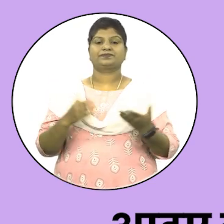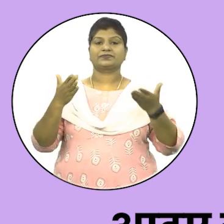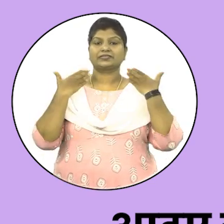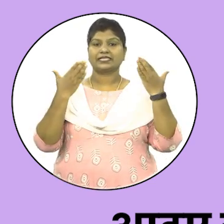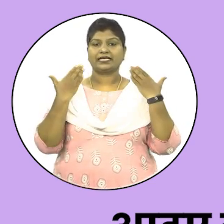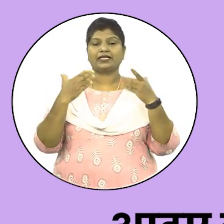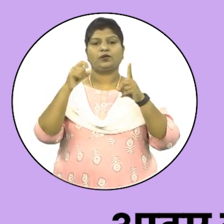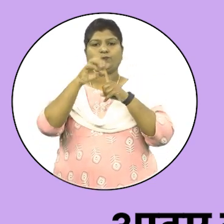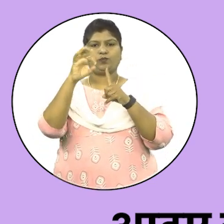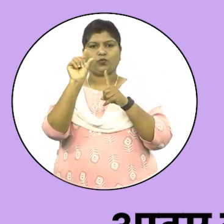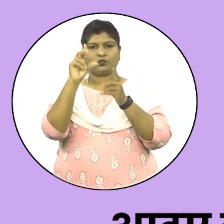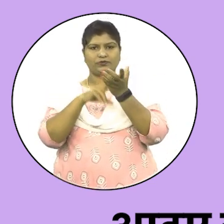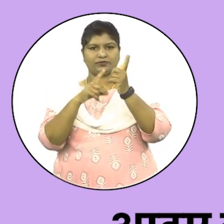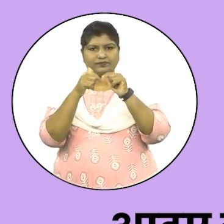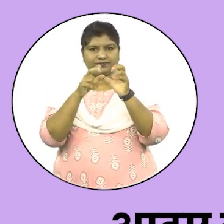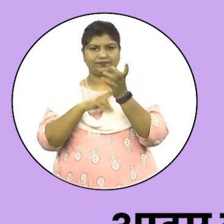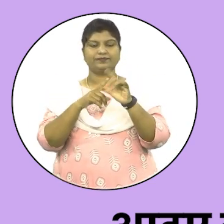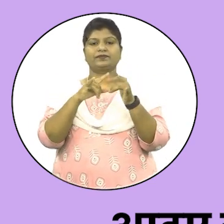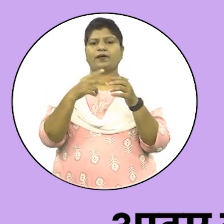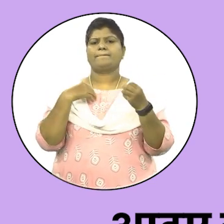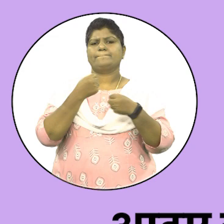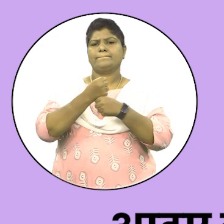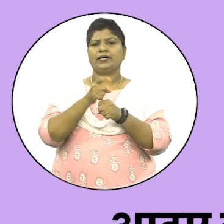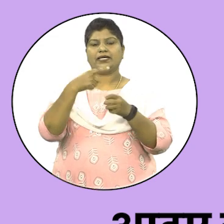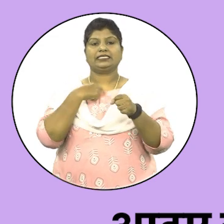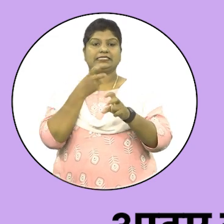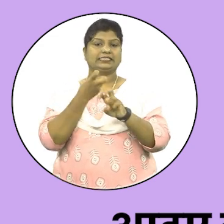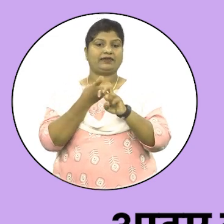वायु जनित प्रदूषकों से सांस लेना मुश्किल हो जाता है।